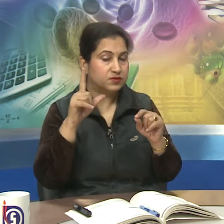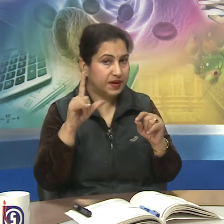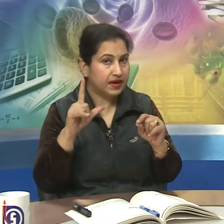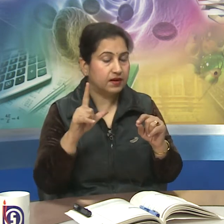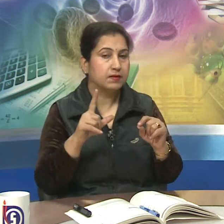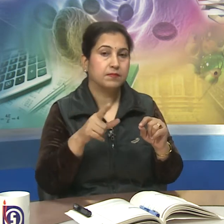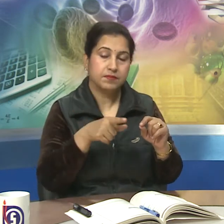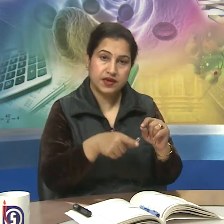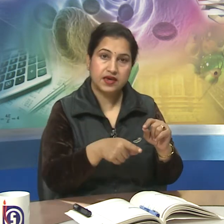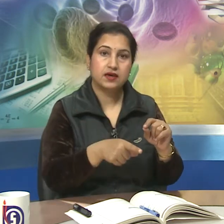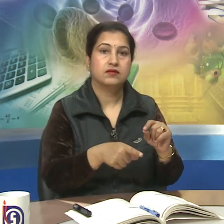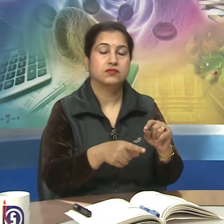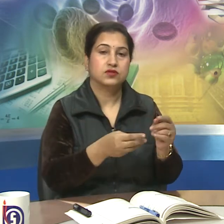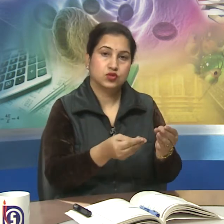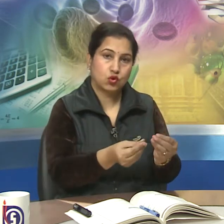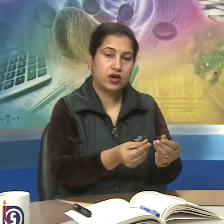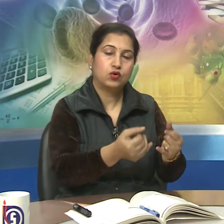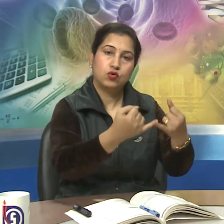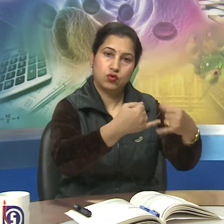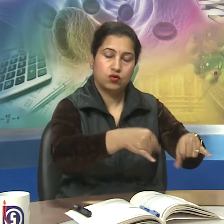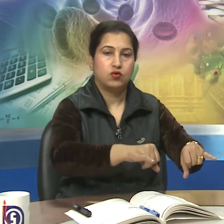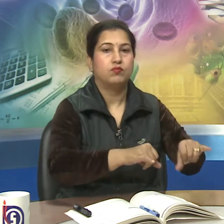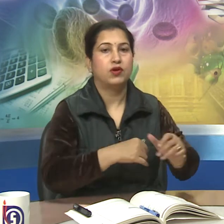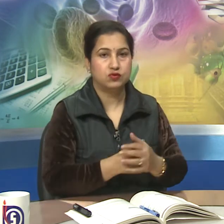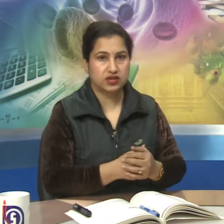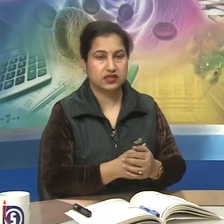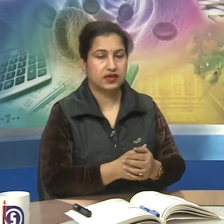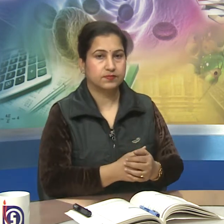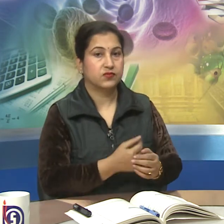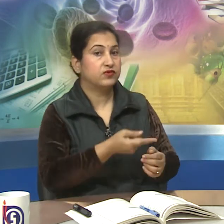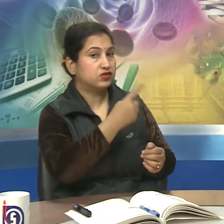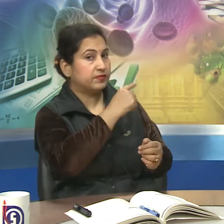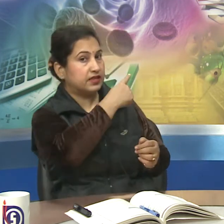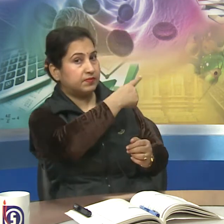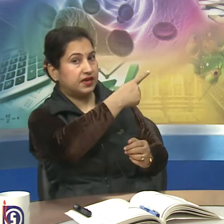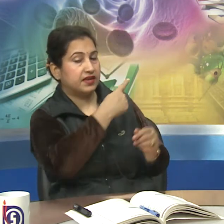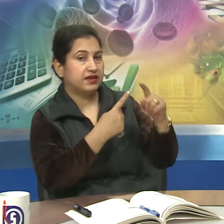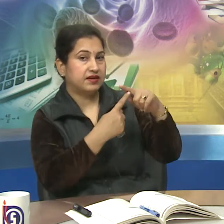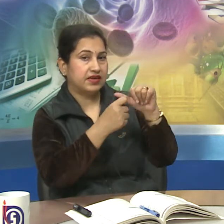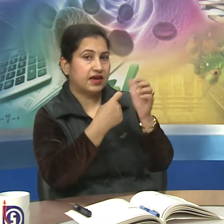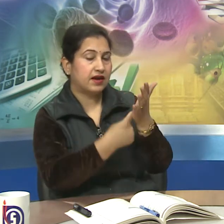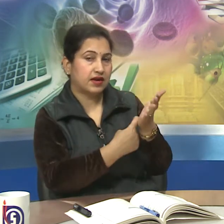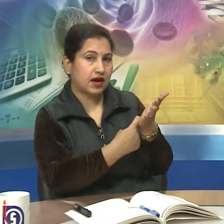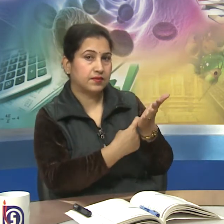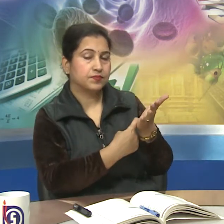ए स्पेल दी डॉयल को व्यक्त करता है फिर उसके बाद आप देख रहे हैं यह चार